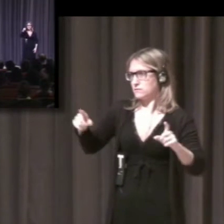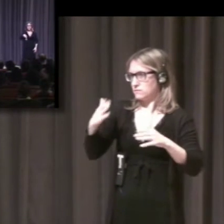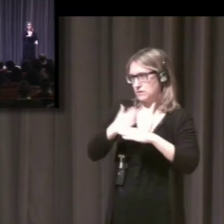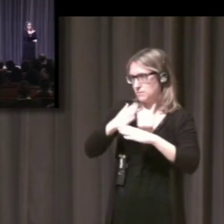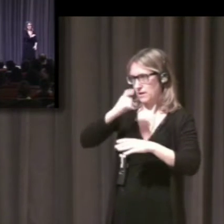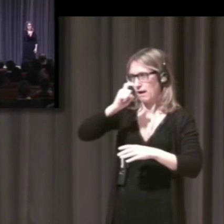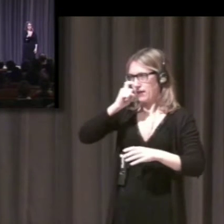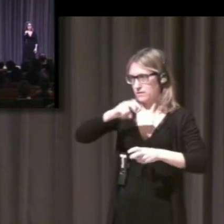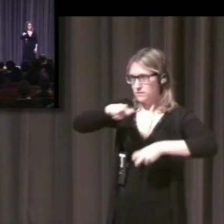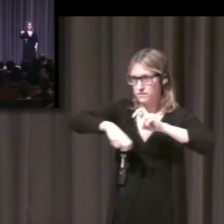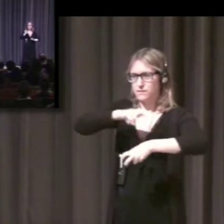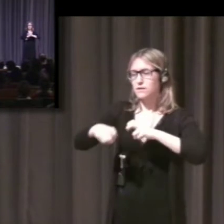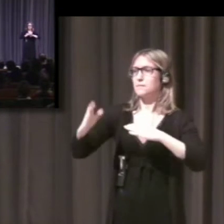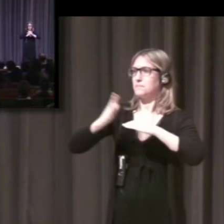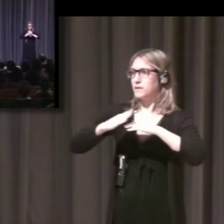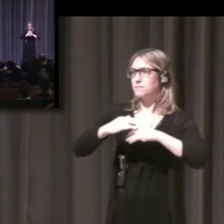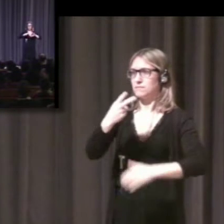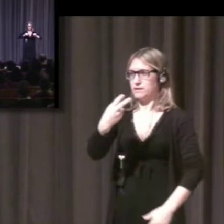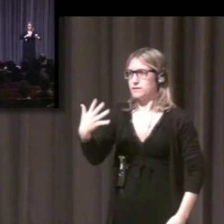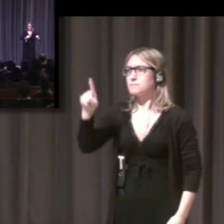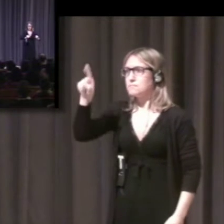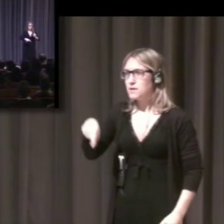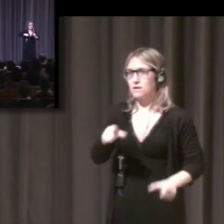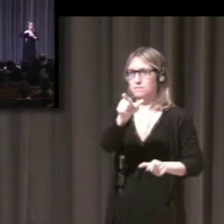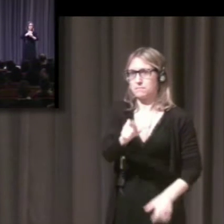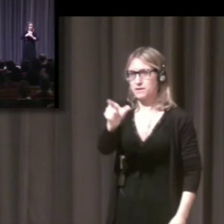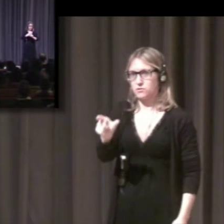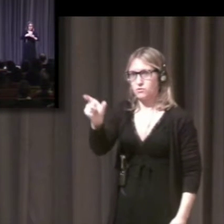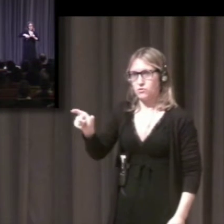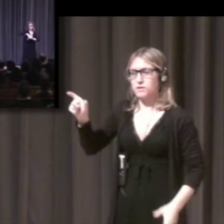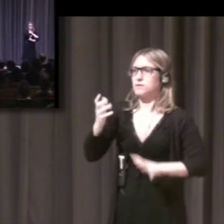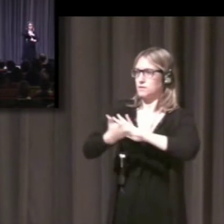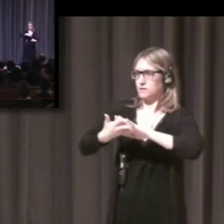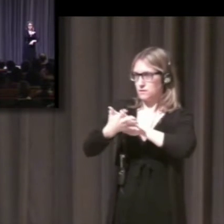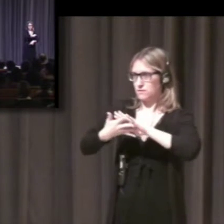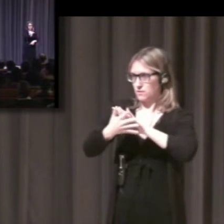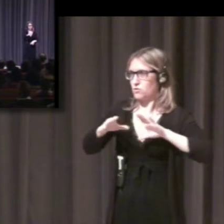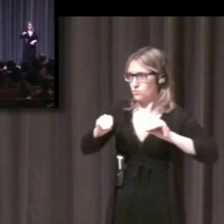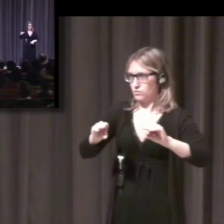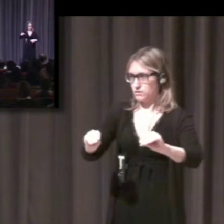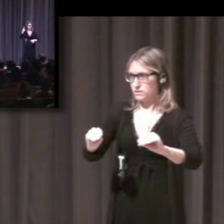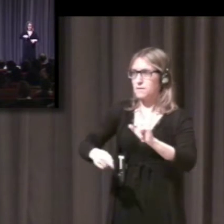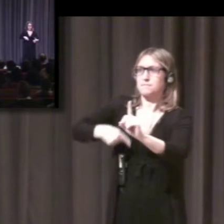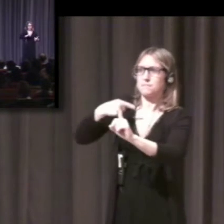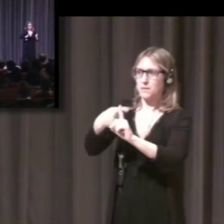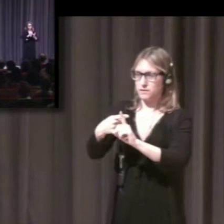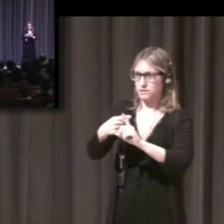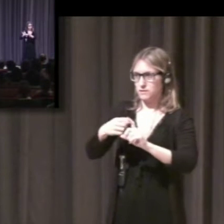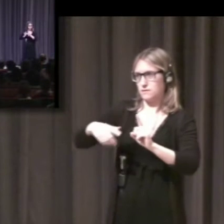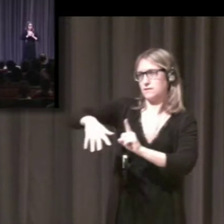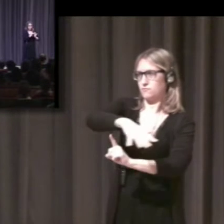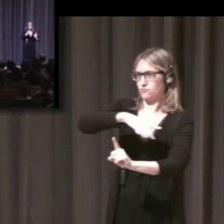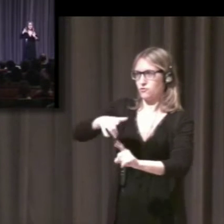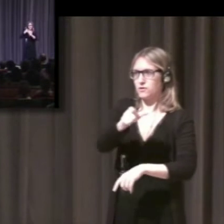signants, més tot aquest conjunt de persones amb les quals es relacionen. Per això és important per a